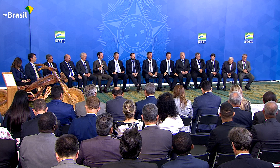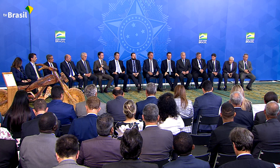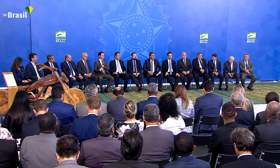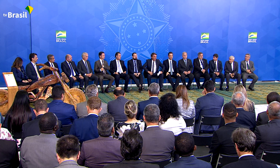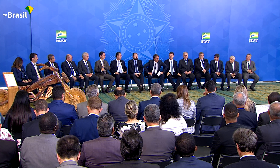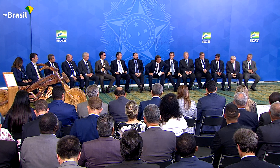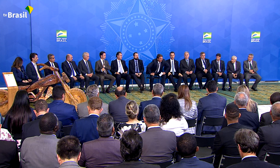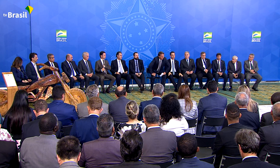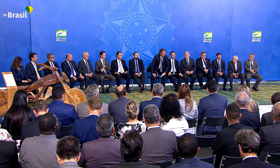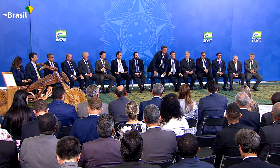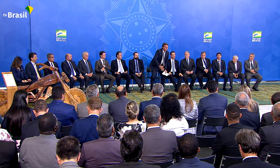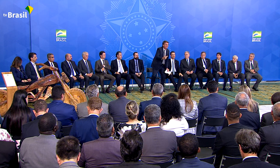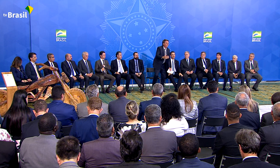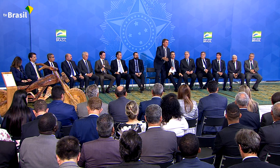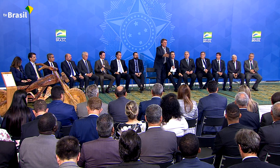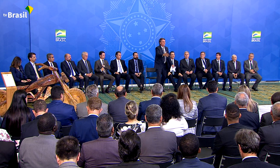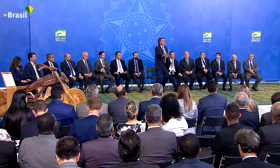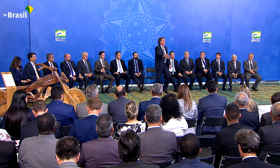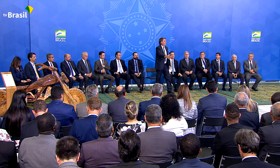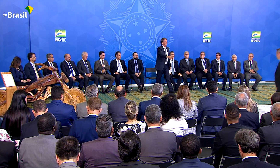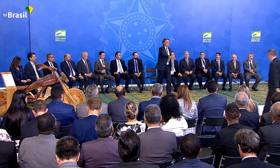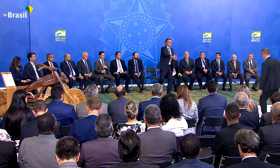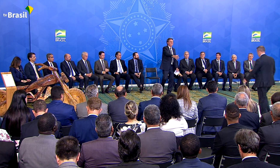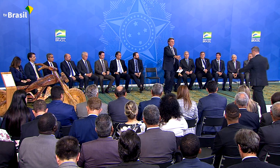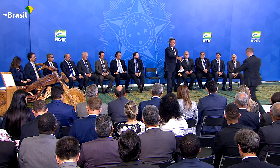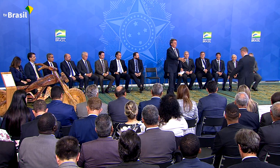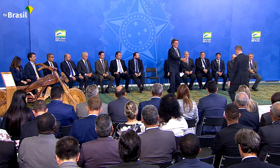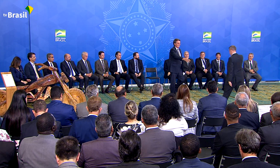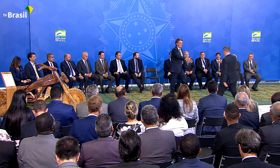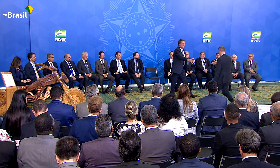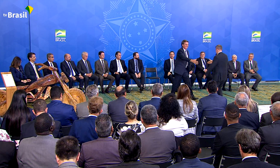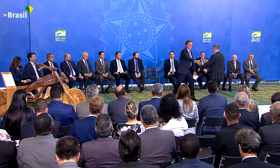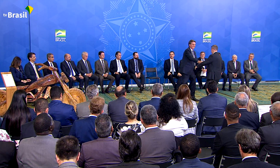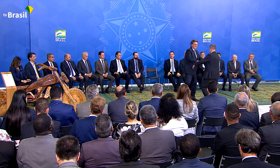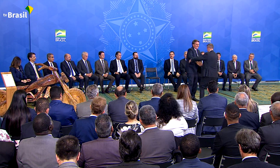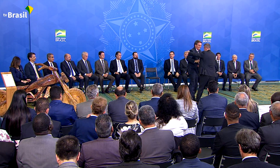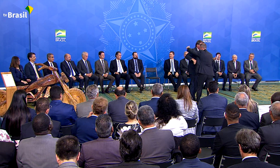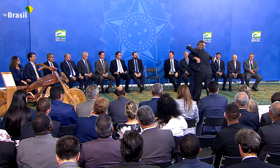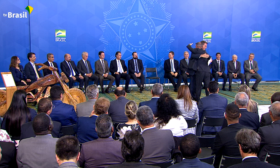E aí E aí hoje